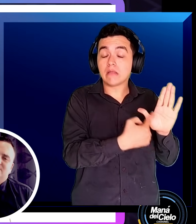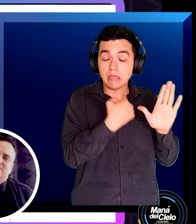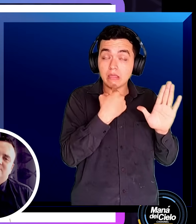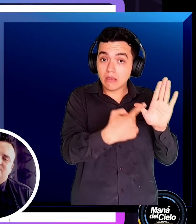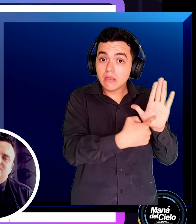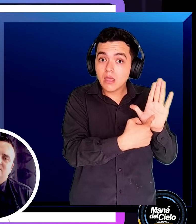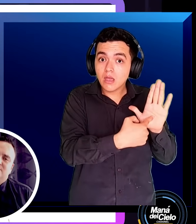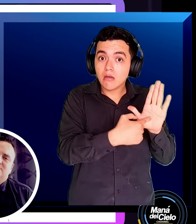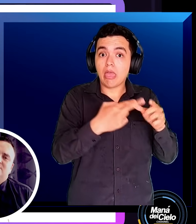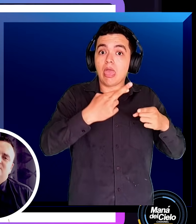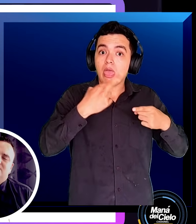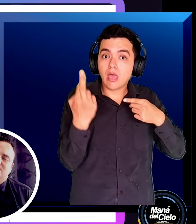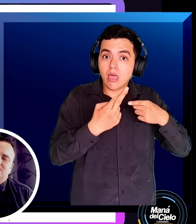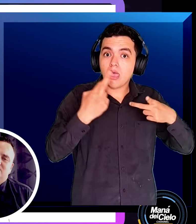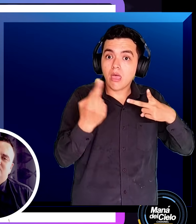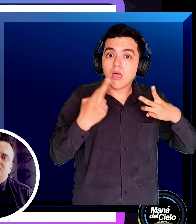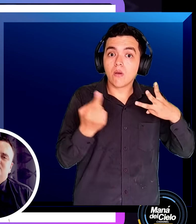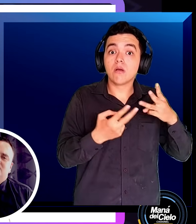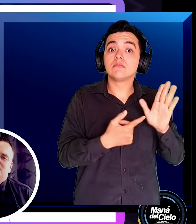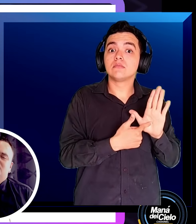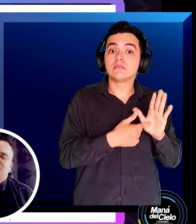estaba acostumbrado que la gente